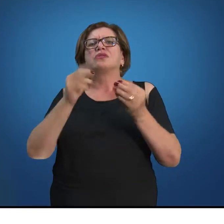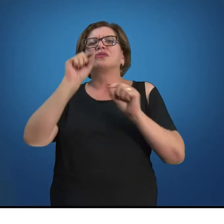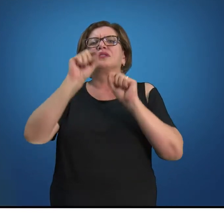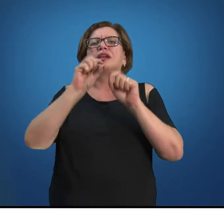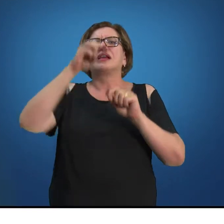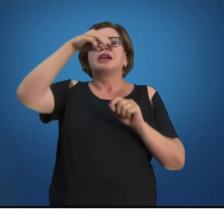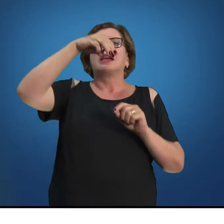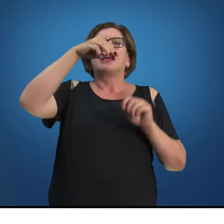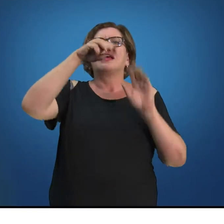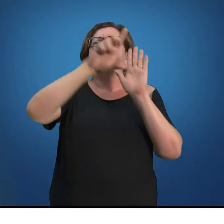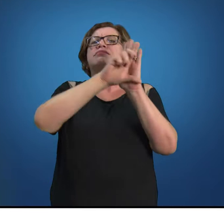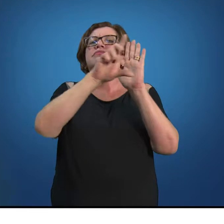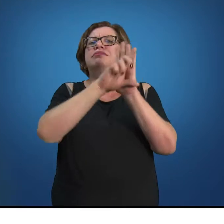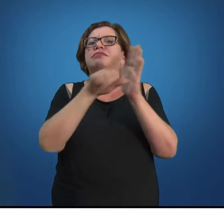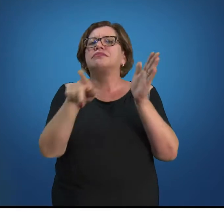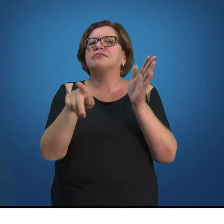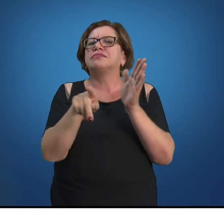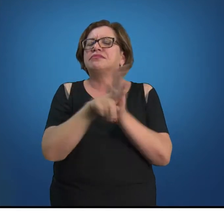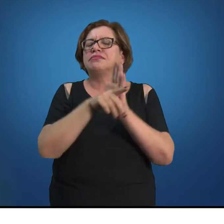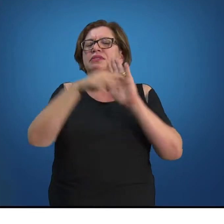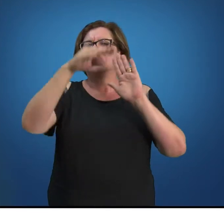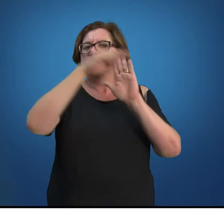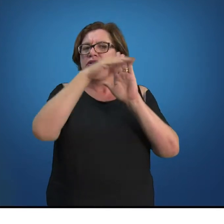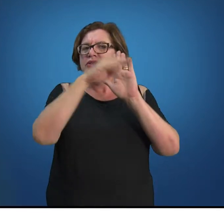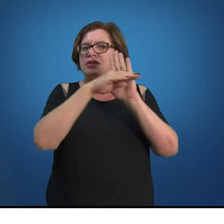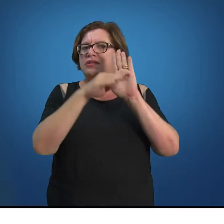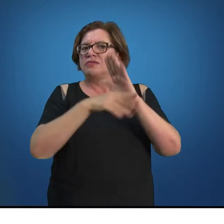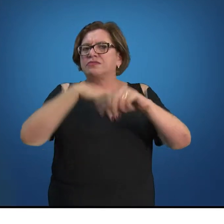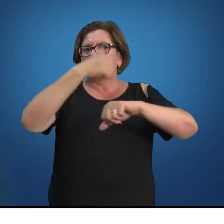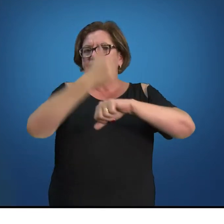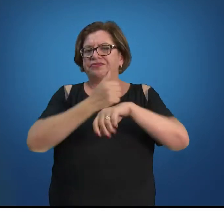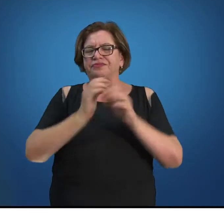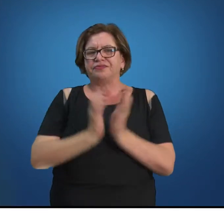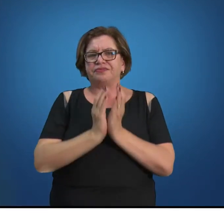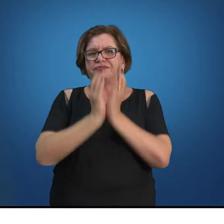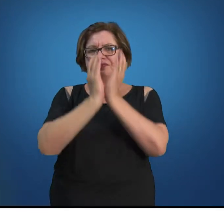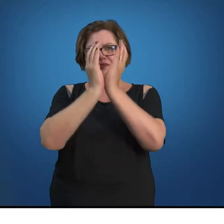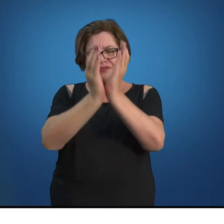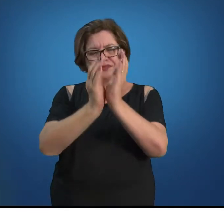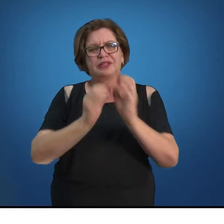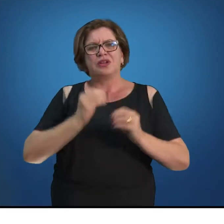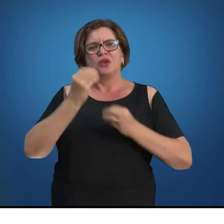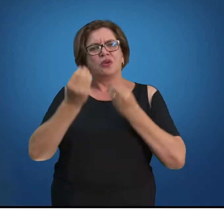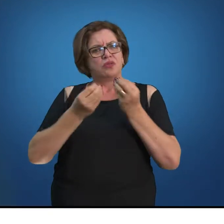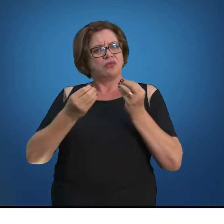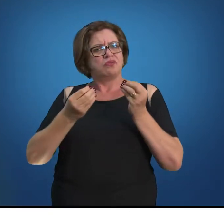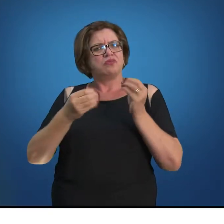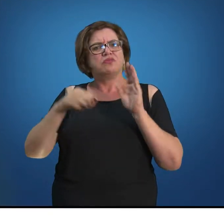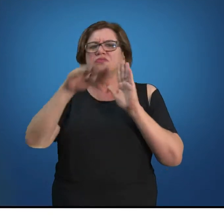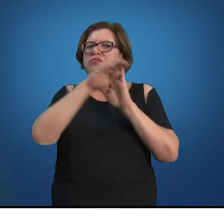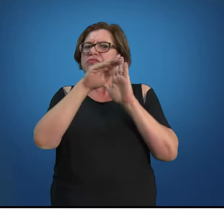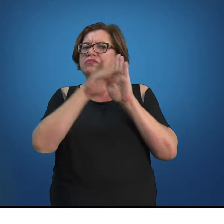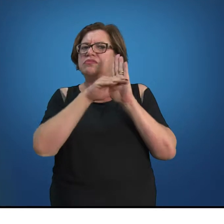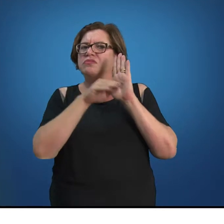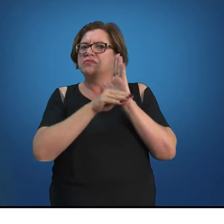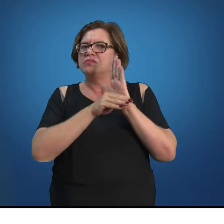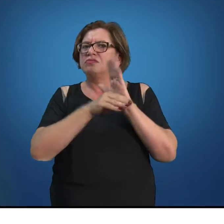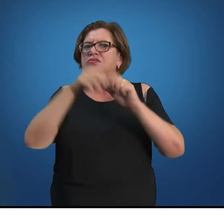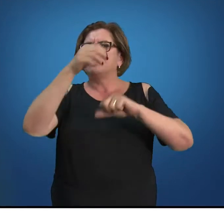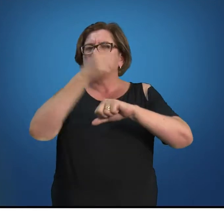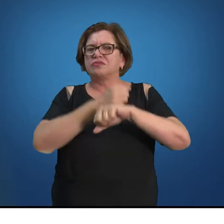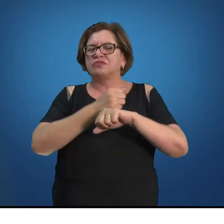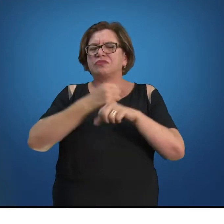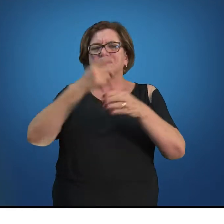legais para o estabelecimento do plano diretor participativo ou mesmo do plano diretor